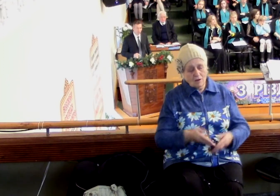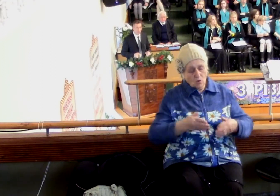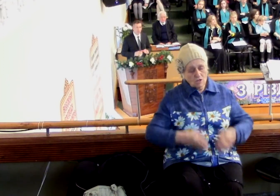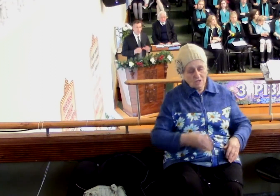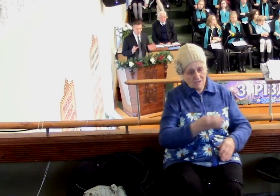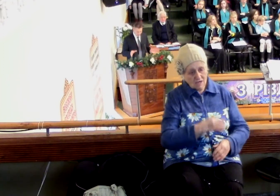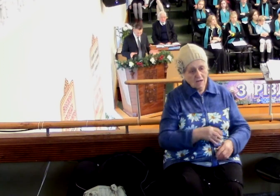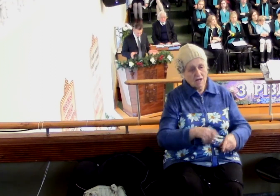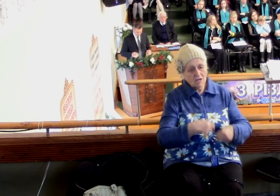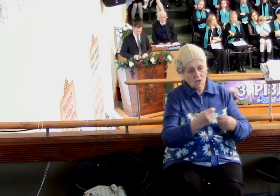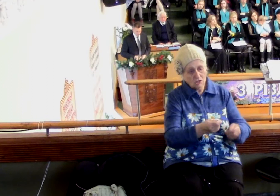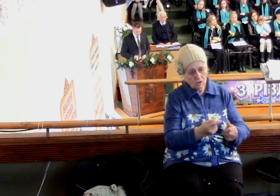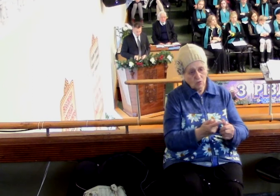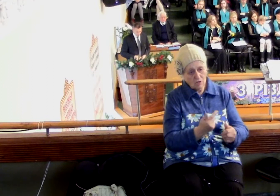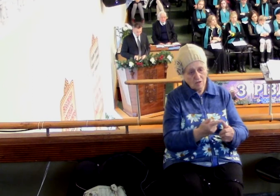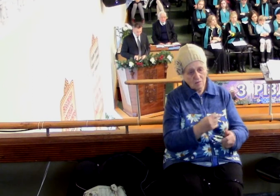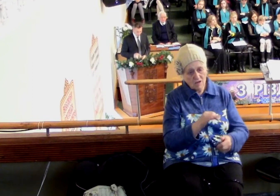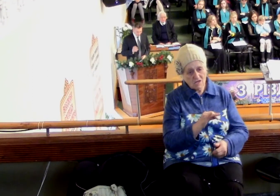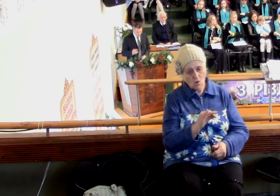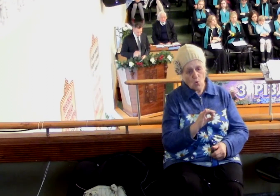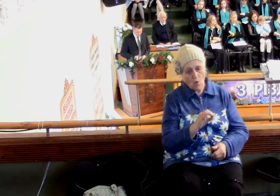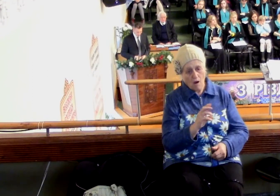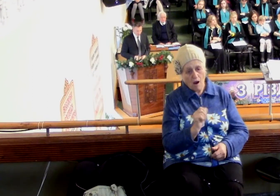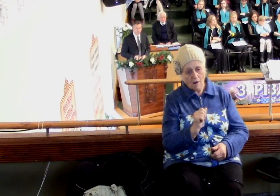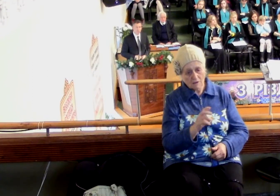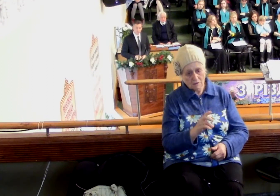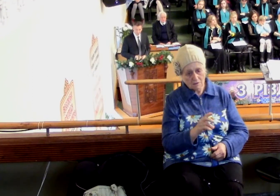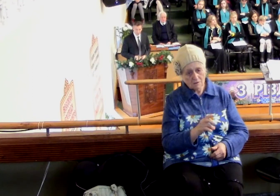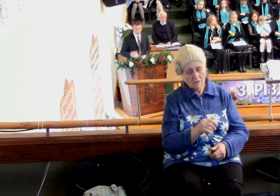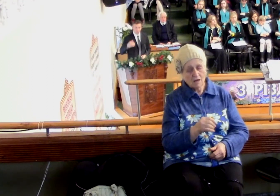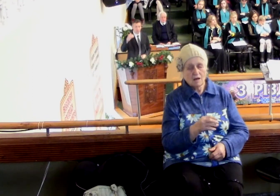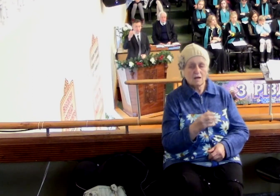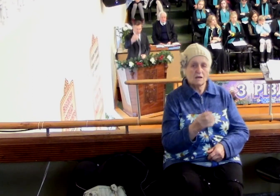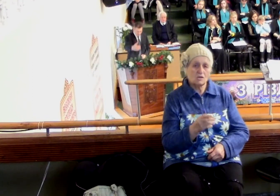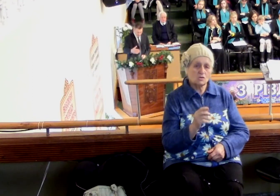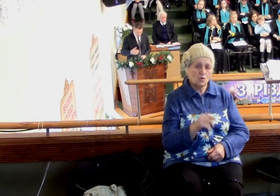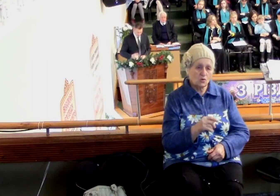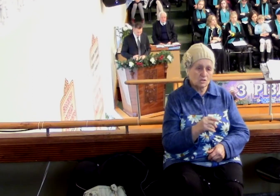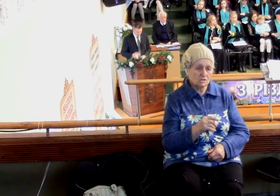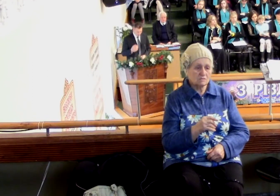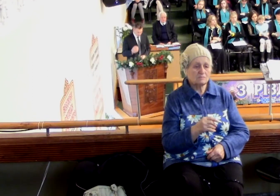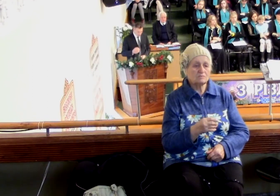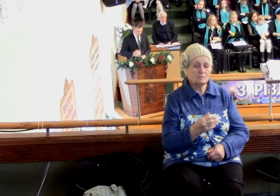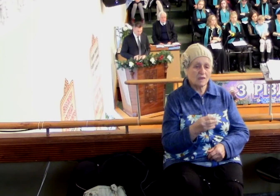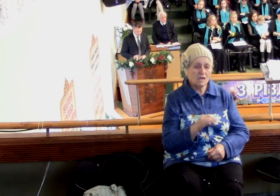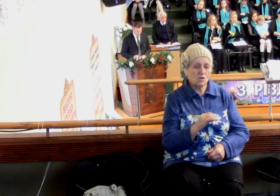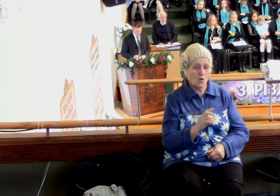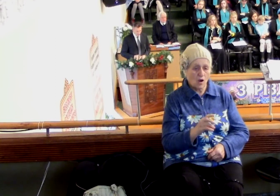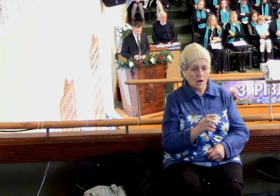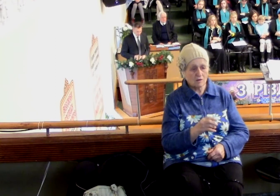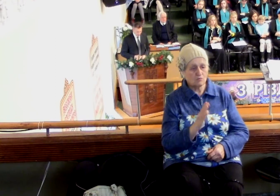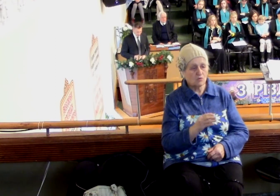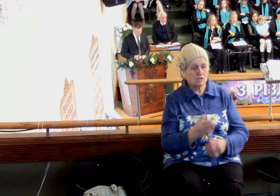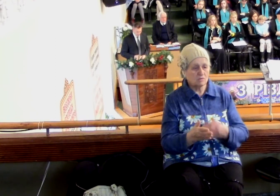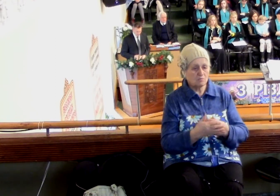имя Иоанн, и он предыдет пред ним, то есть пред Мессией, в духе и